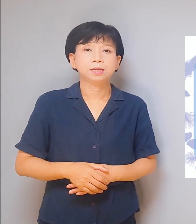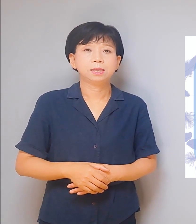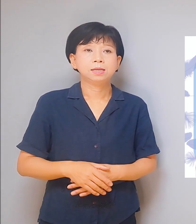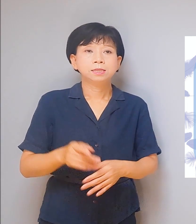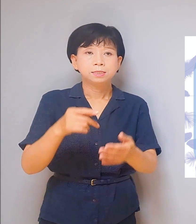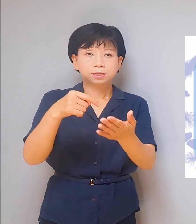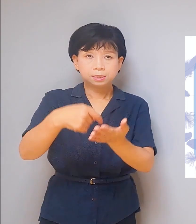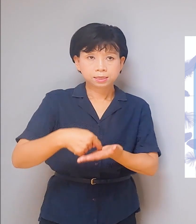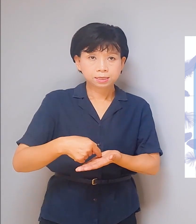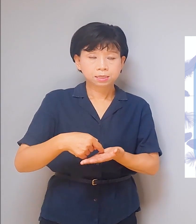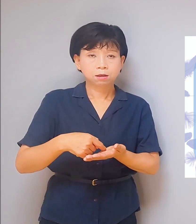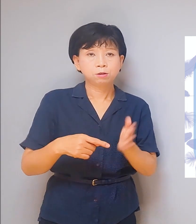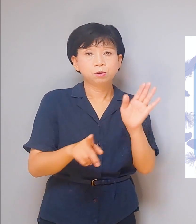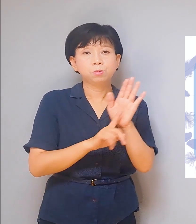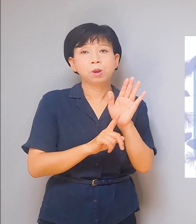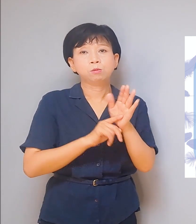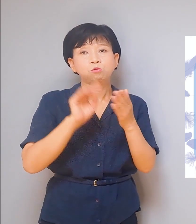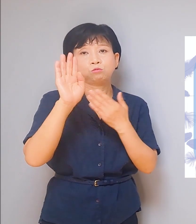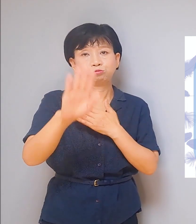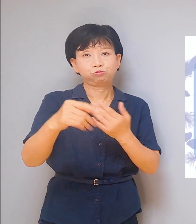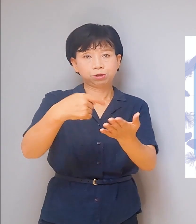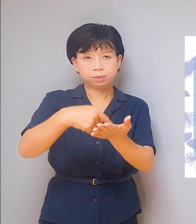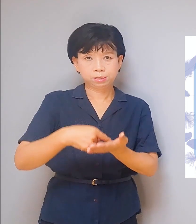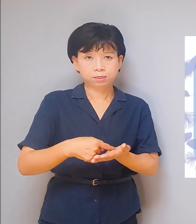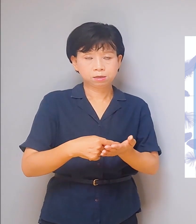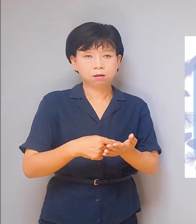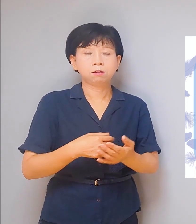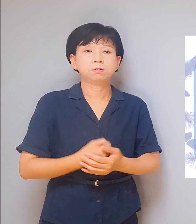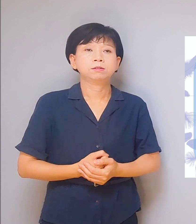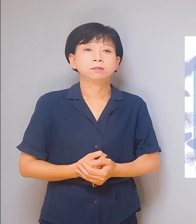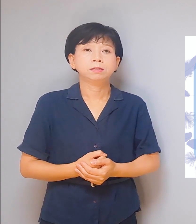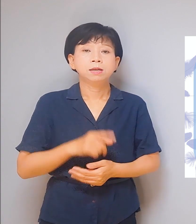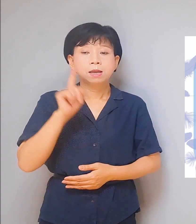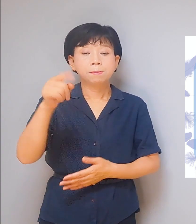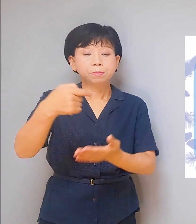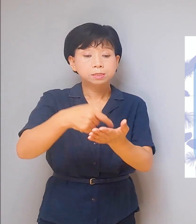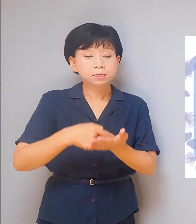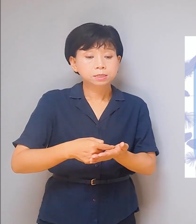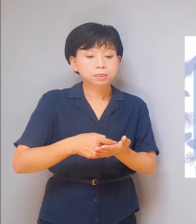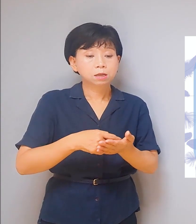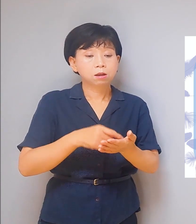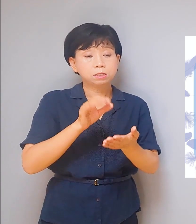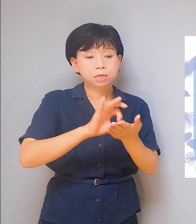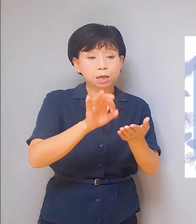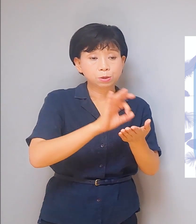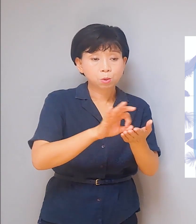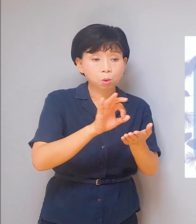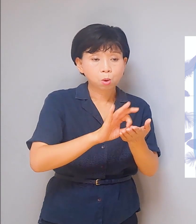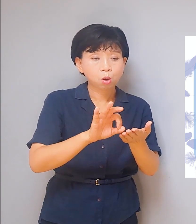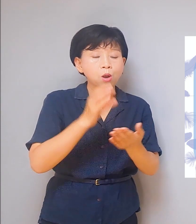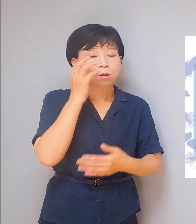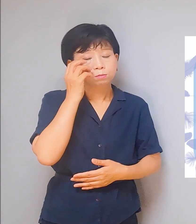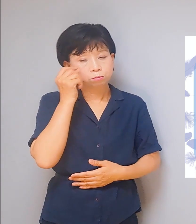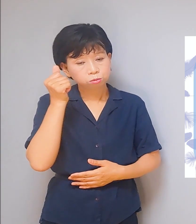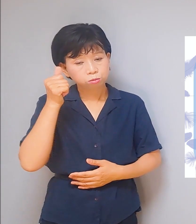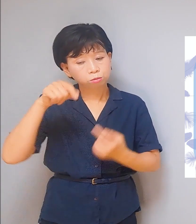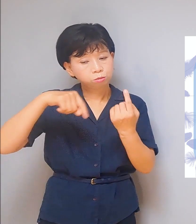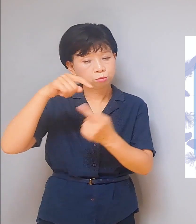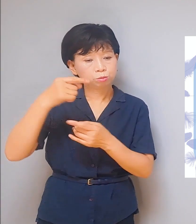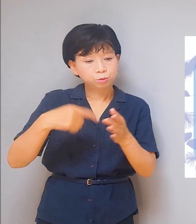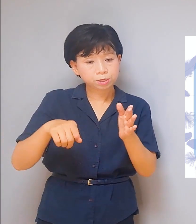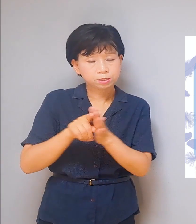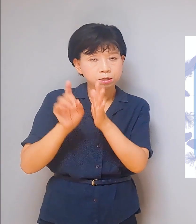주 광고가 나간 후부터 신청받겠습니다. 한 번 신청해서 사용한 장소는 원활한 사용을 위해